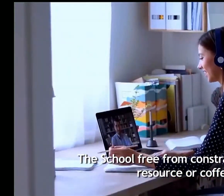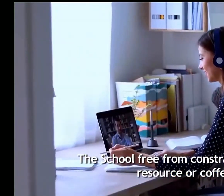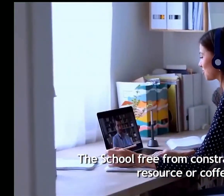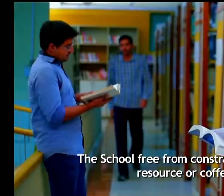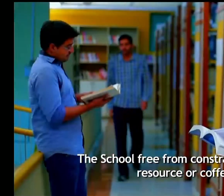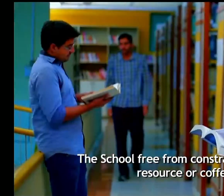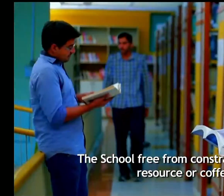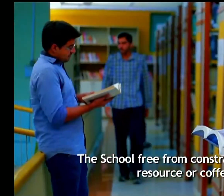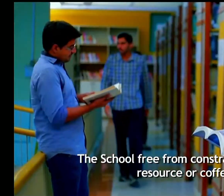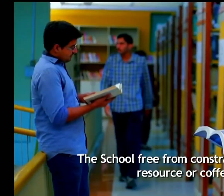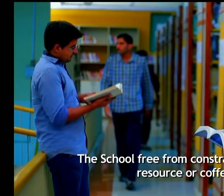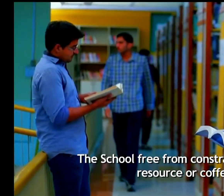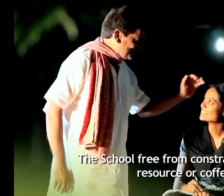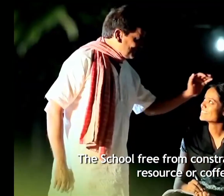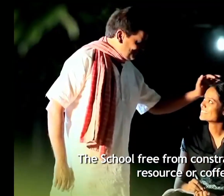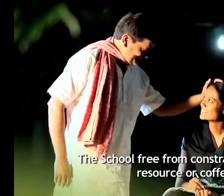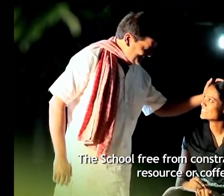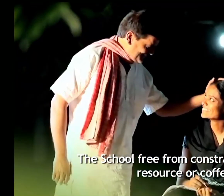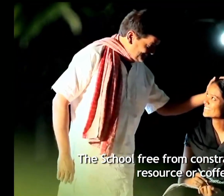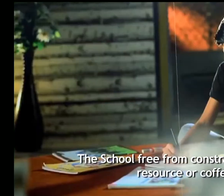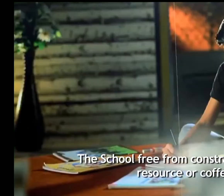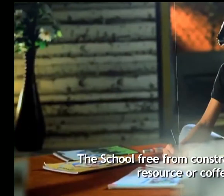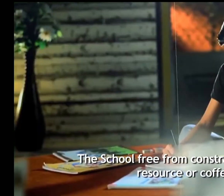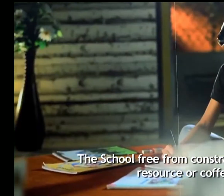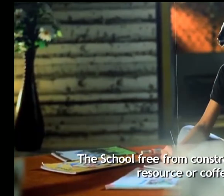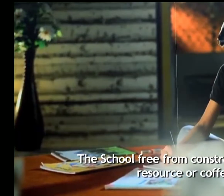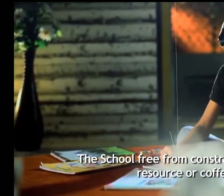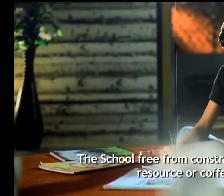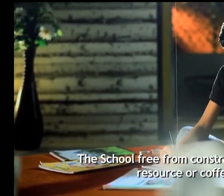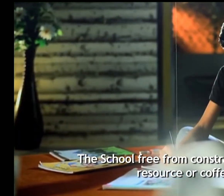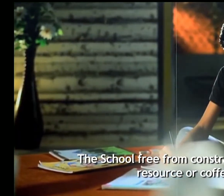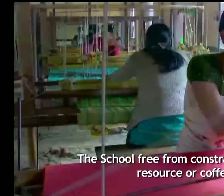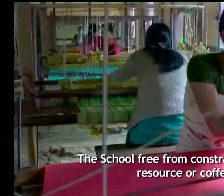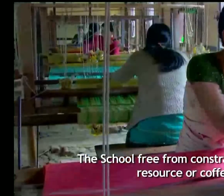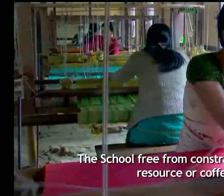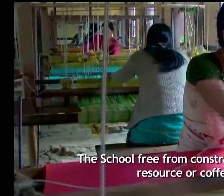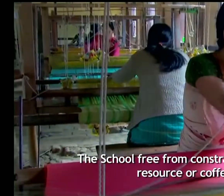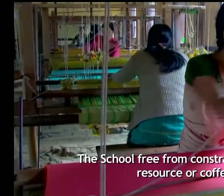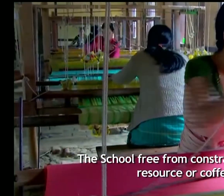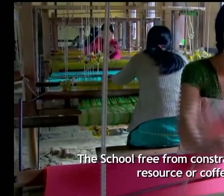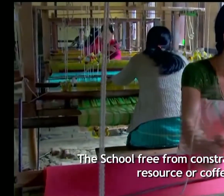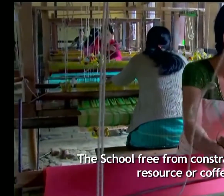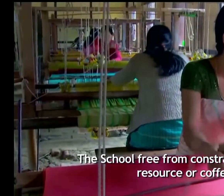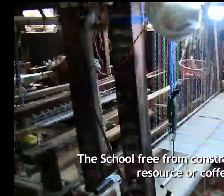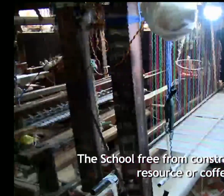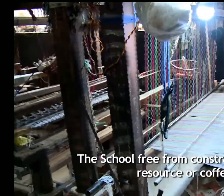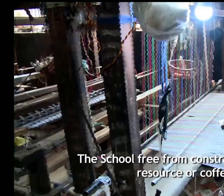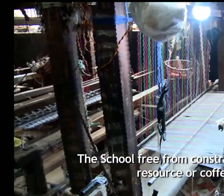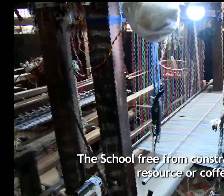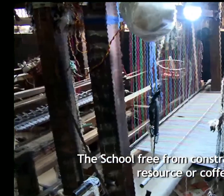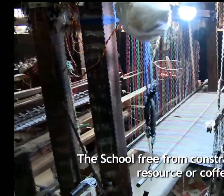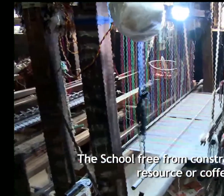विद्यालय जो मुक्त हो, धन साधन समय की सीमा से